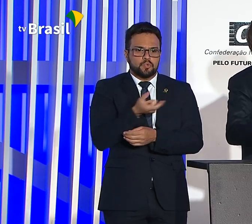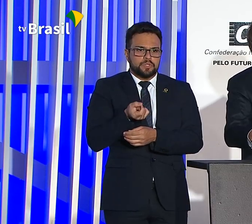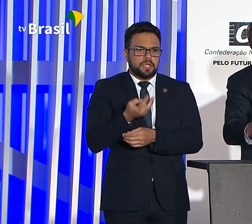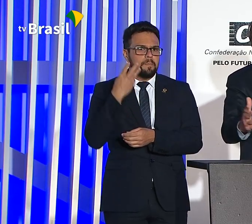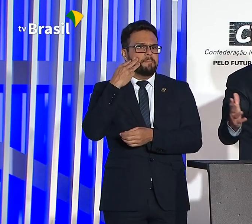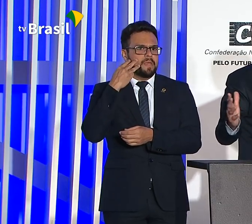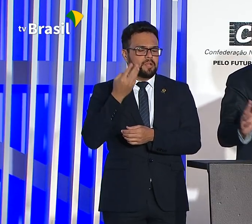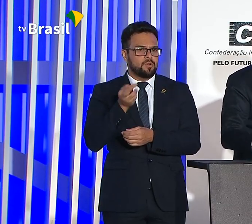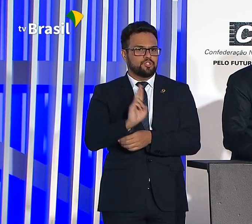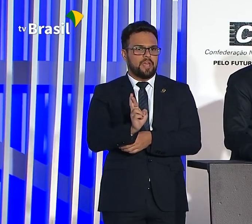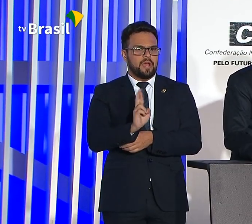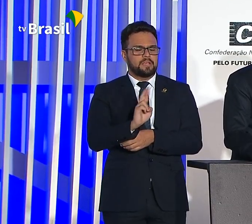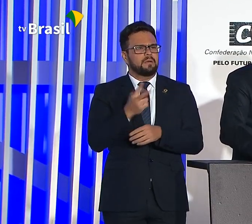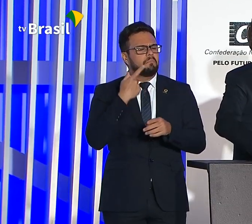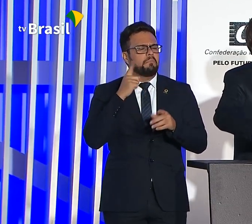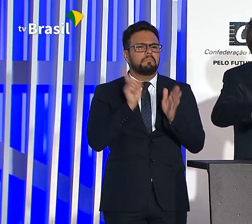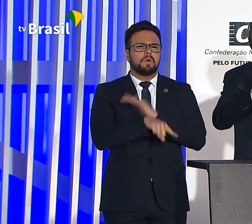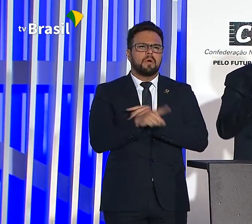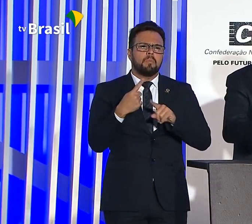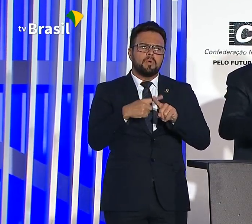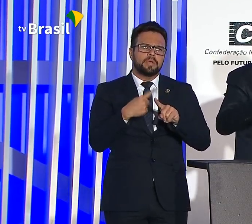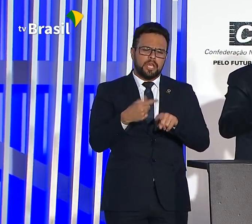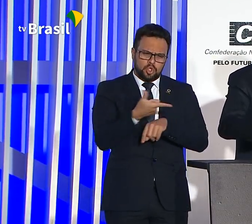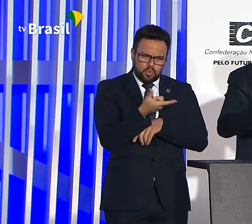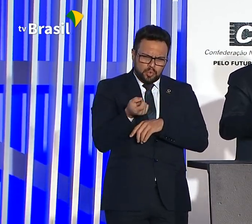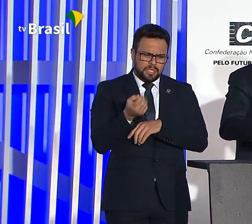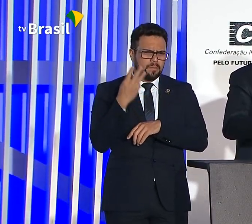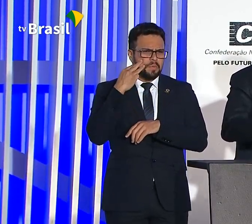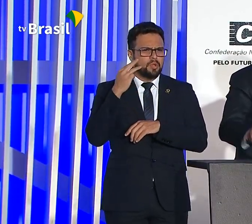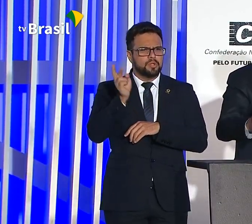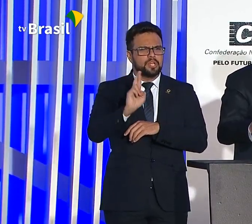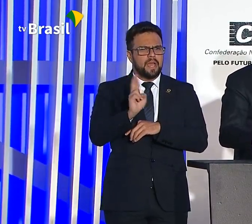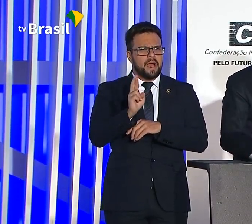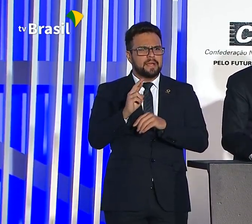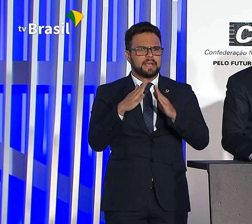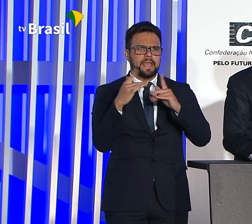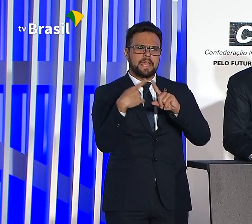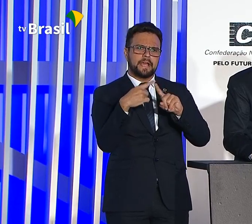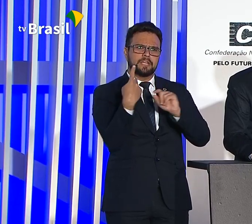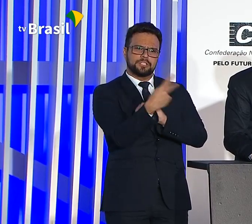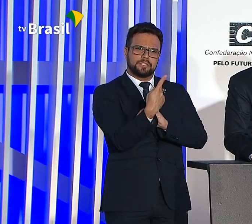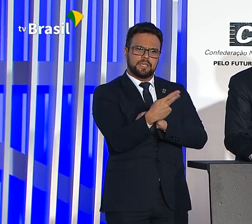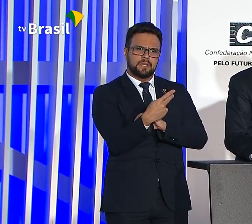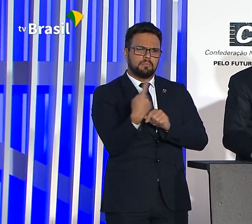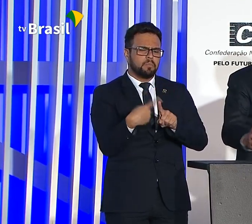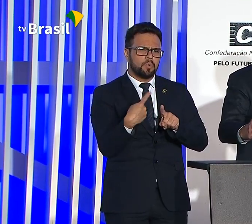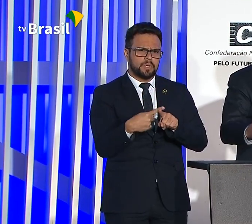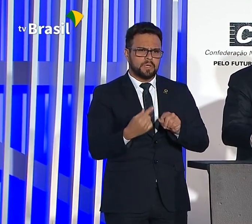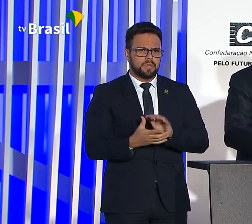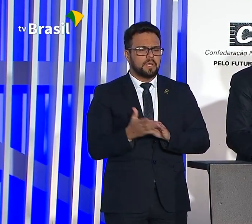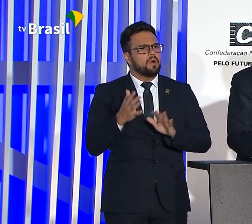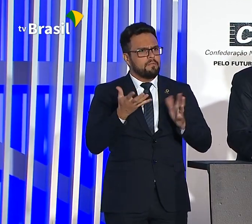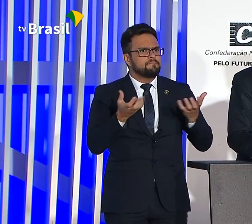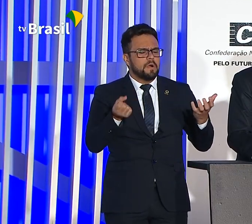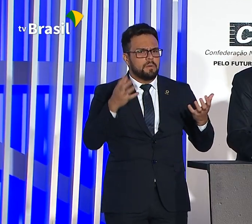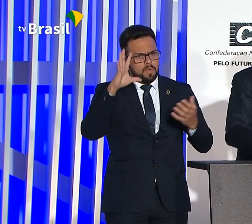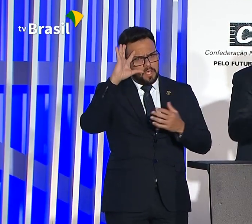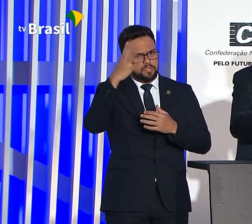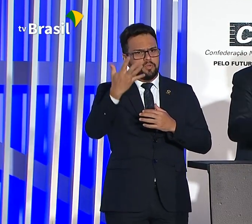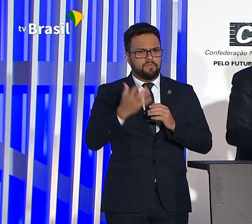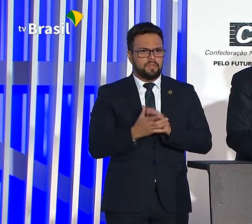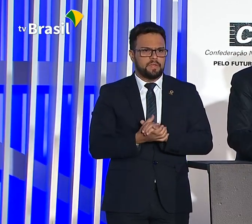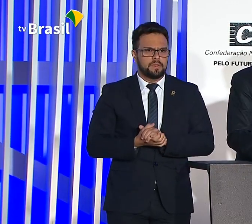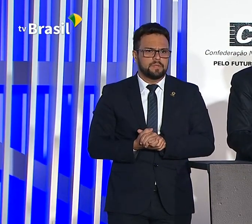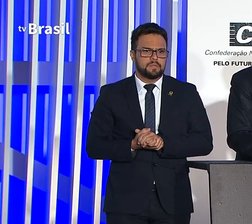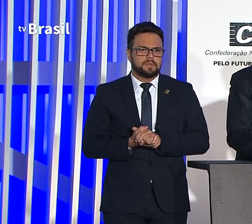esse cara fez para ter uma multa de 200 milhões de reais na sua igreja buscar solução para isso o